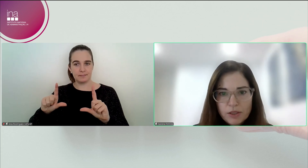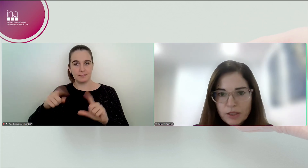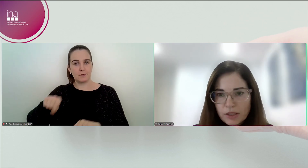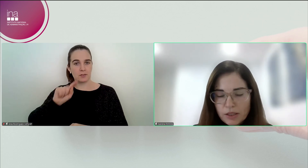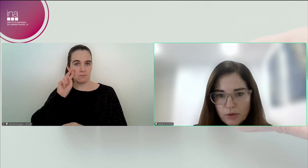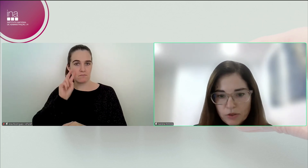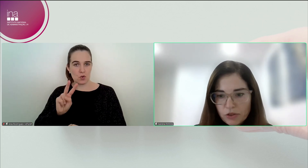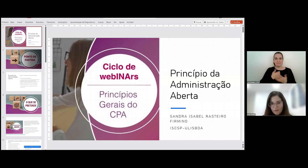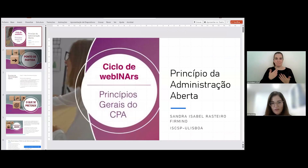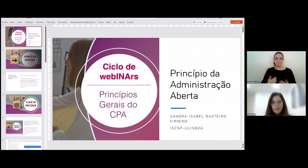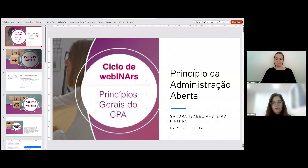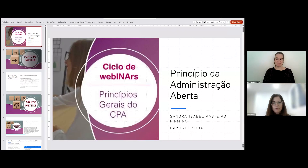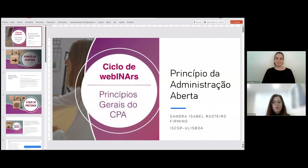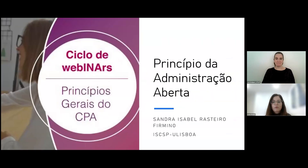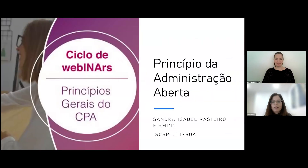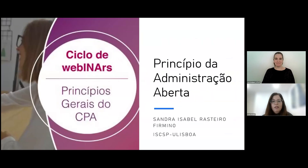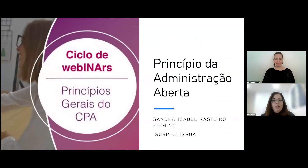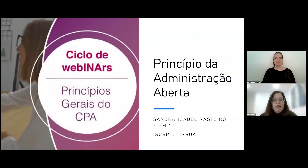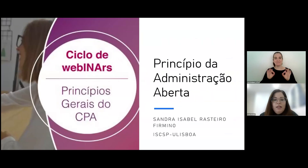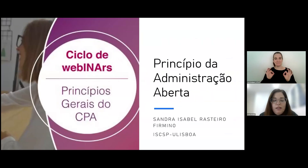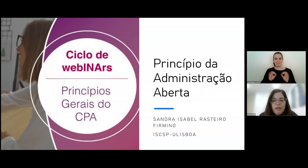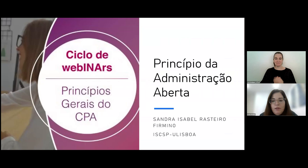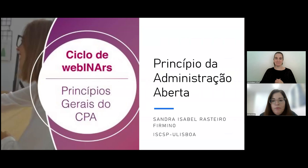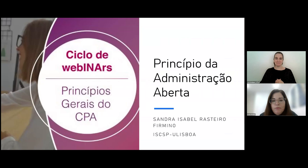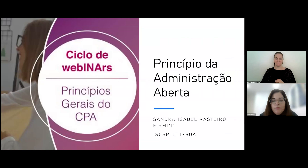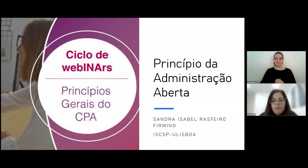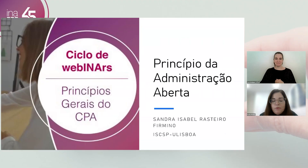visualizarmos a apresentação. Ok, muito bem.